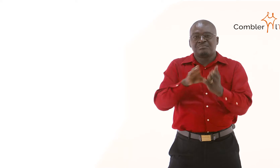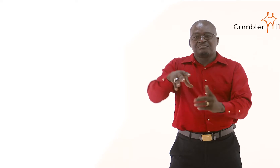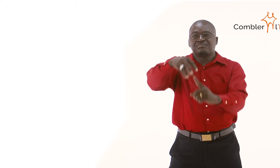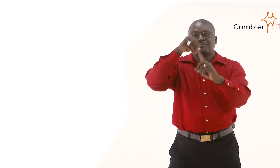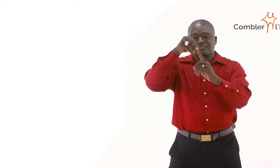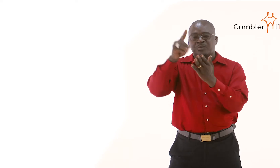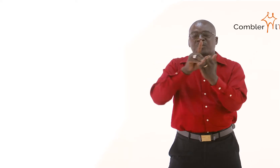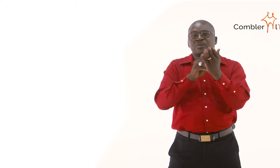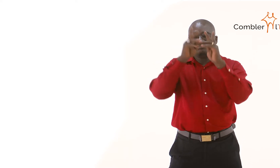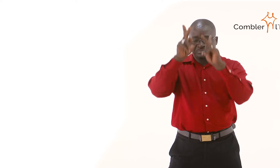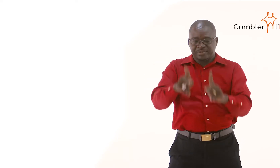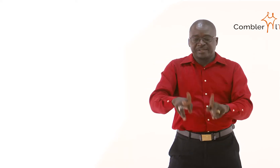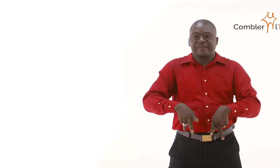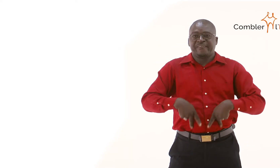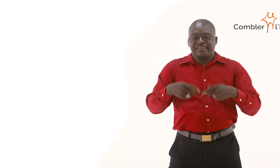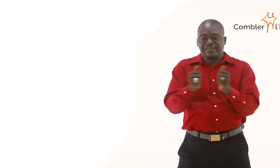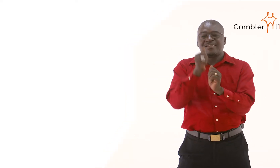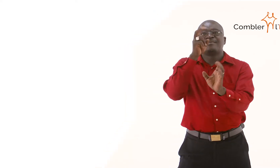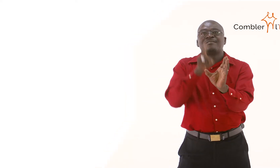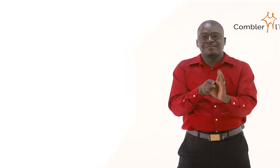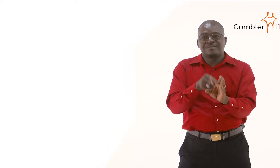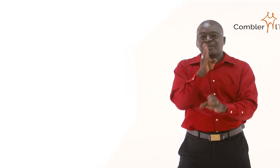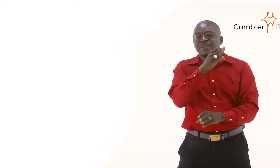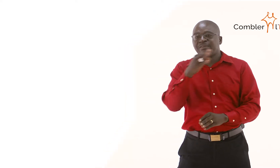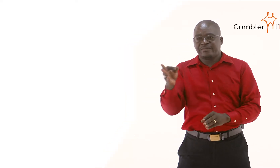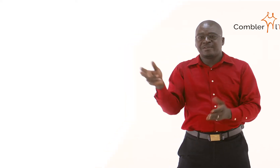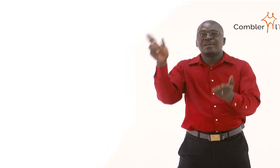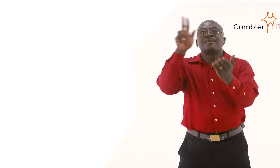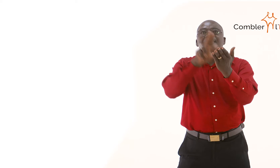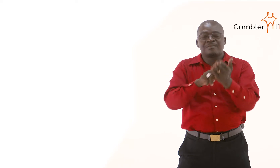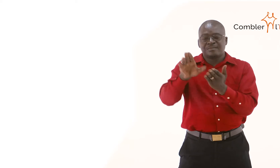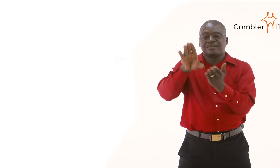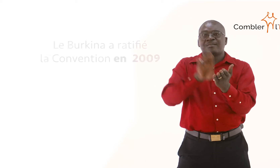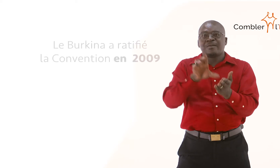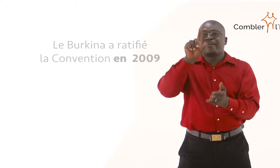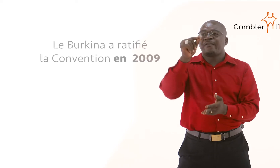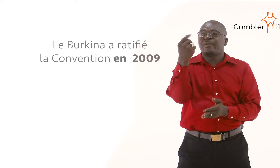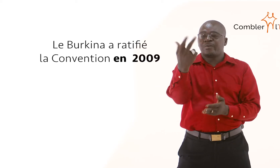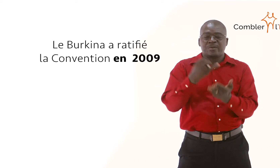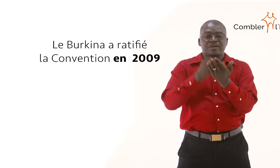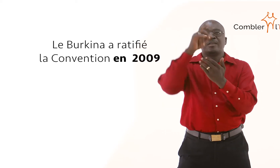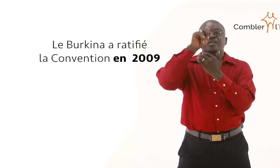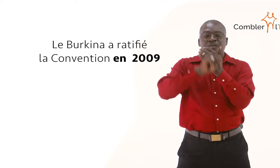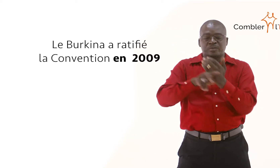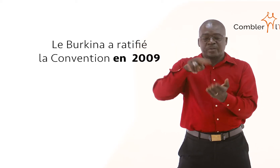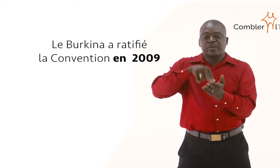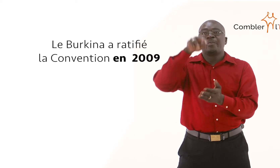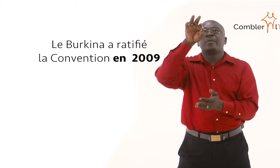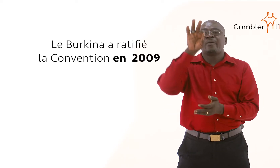spécifique aux droits des personnes vivant avec un handicap. Le Burkina Faso a ratifié la convention le 23 juillet 2009 et